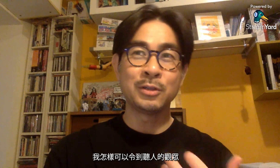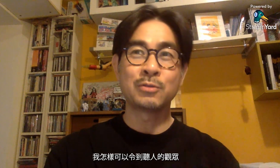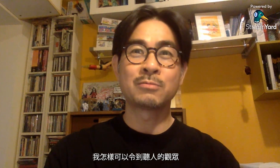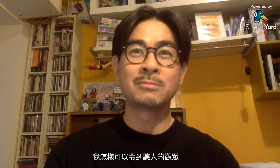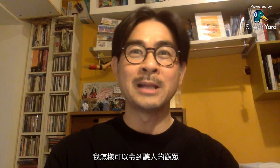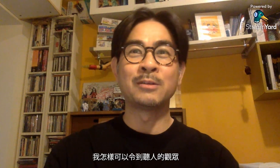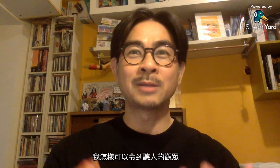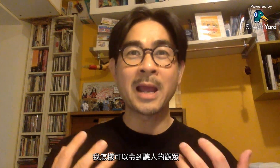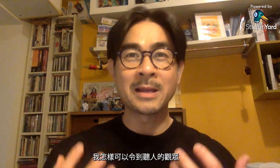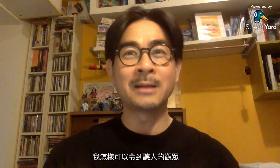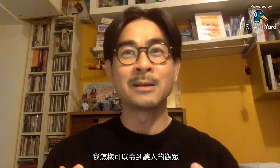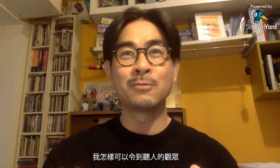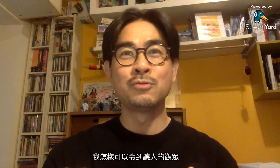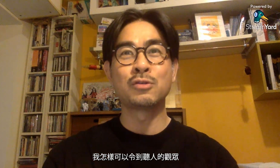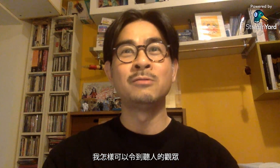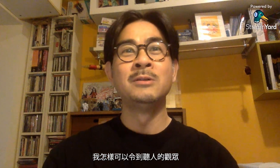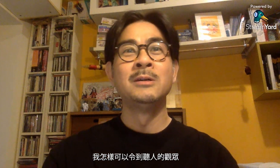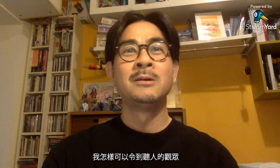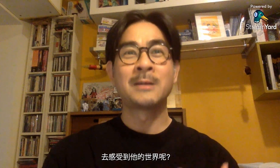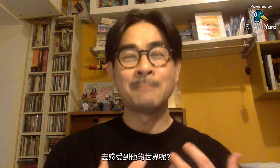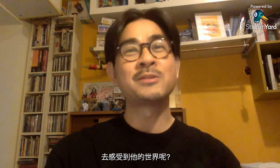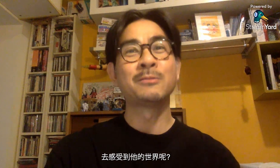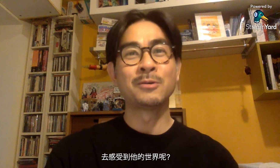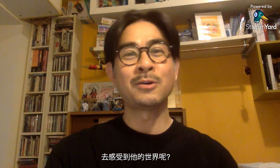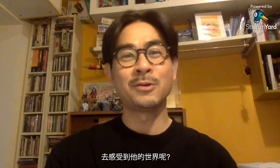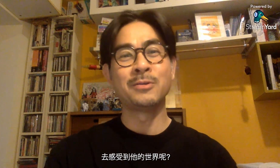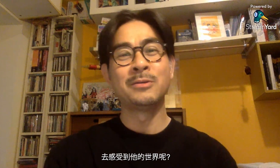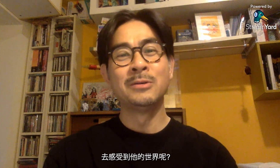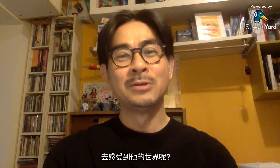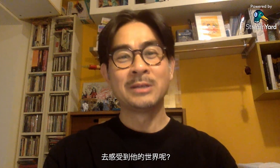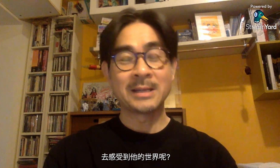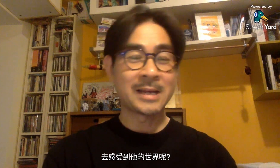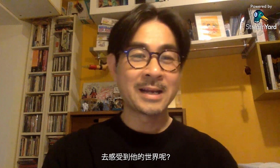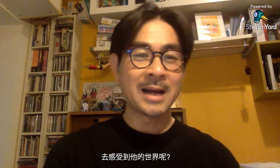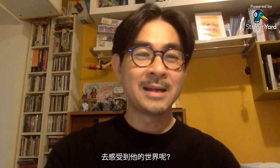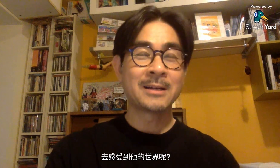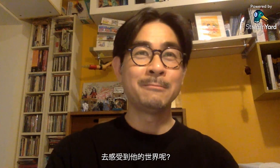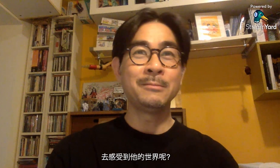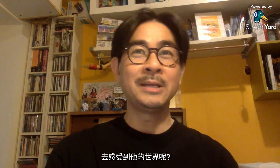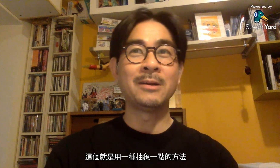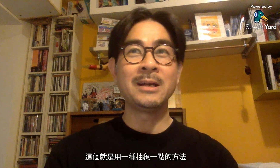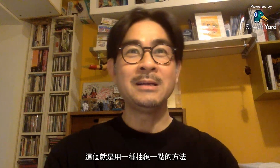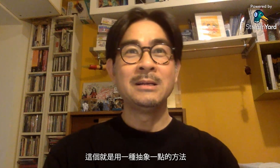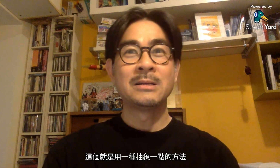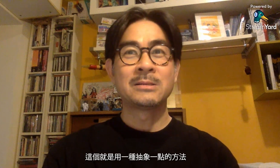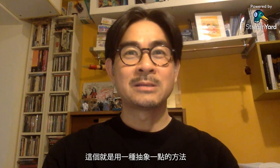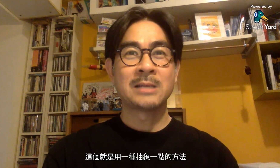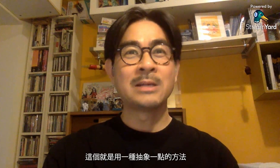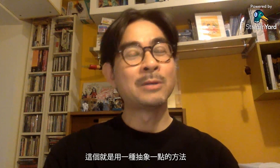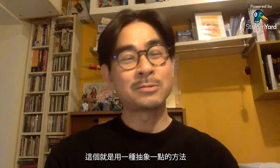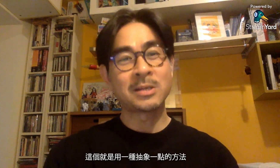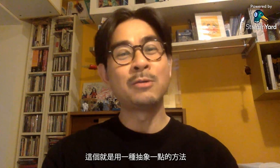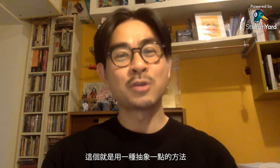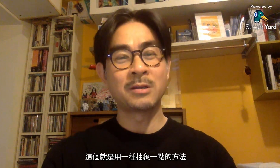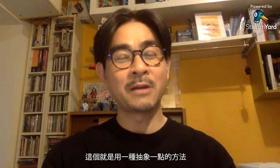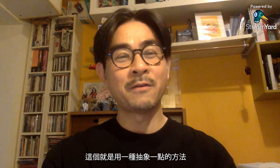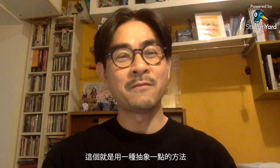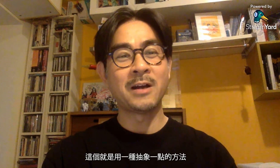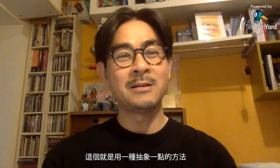以令到聽人嘅觀眾去感受到佢嘅世界咧？咁呢個咧就係用一種抽象啲嘅方法啦嘛。